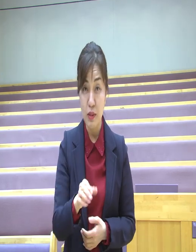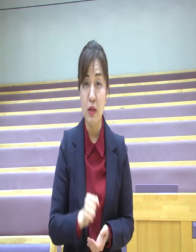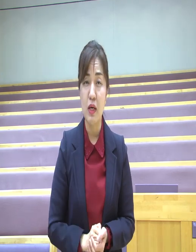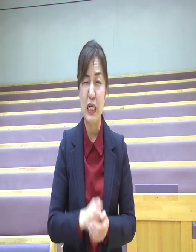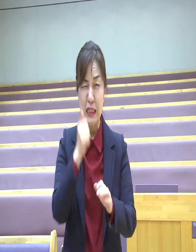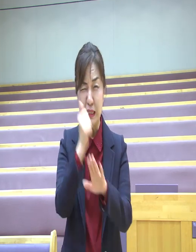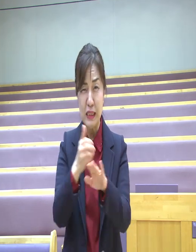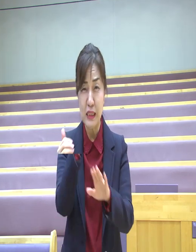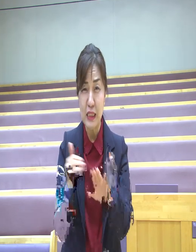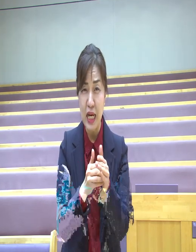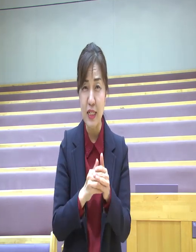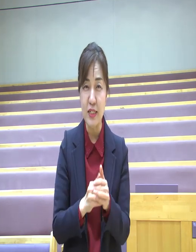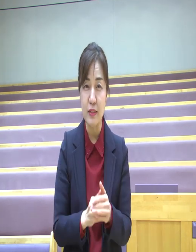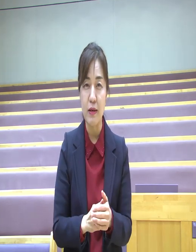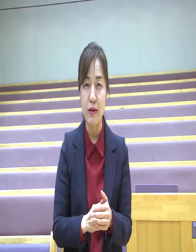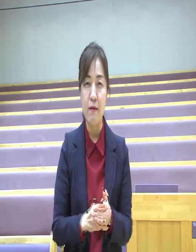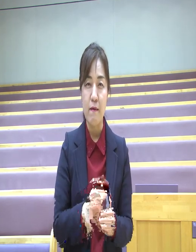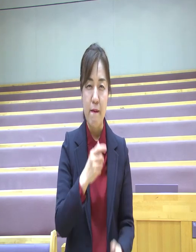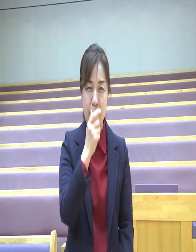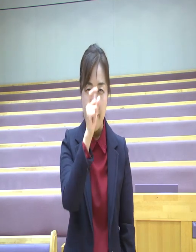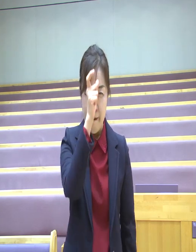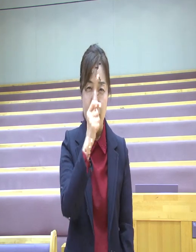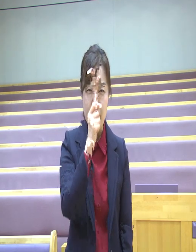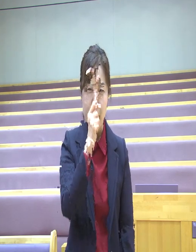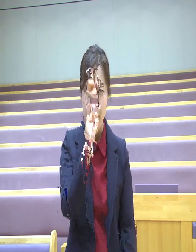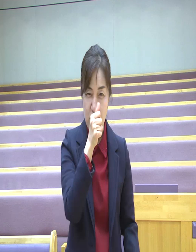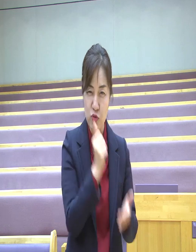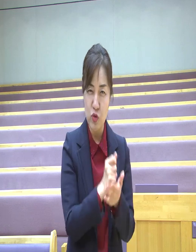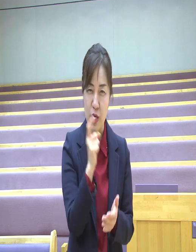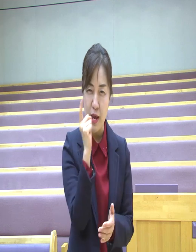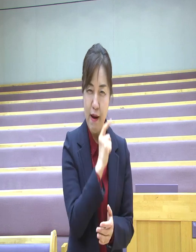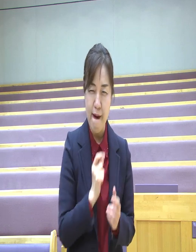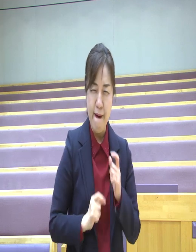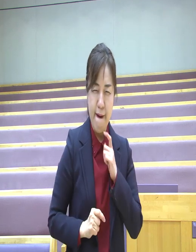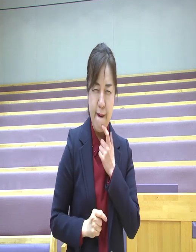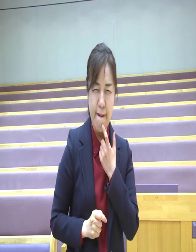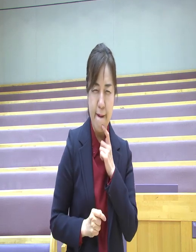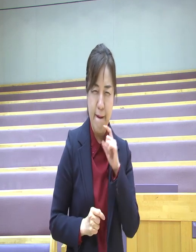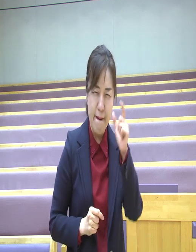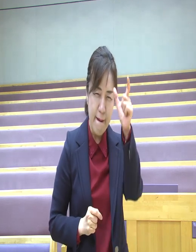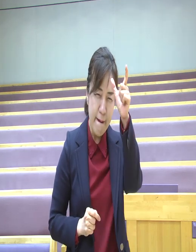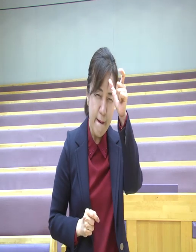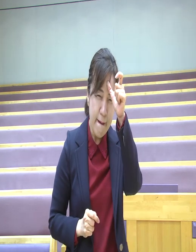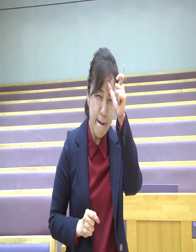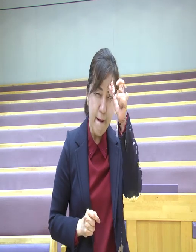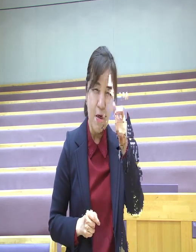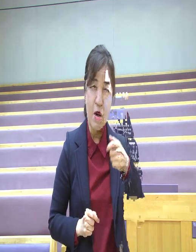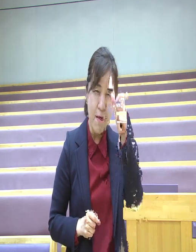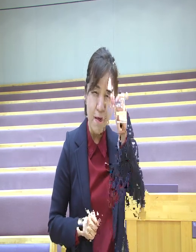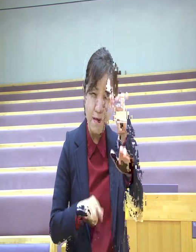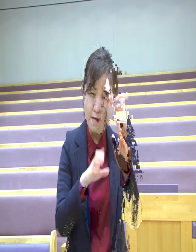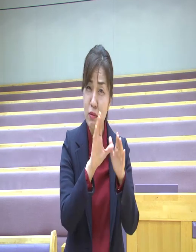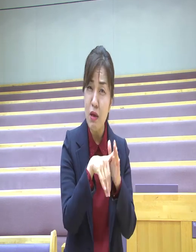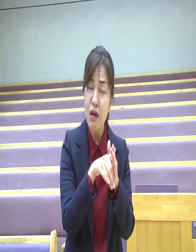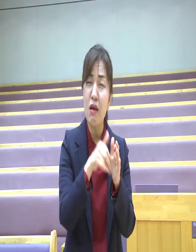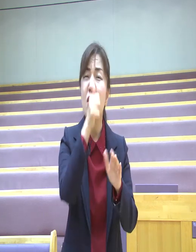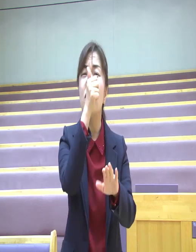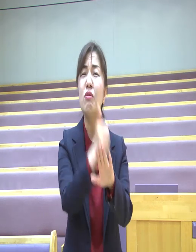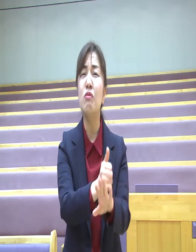그러나 끝까지 자신의 고집과 죄악의 길을 계속해서 고집해 그 길을 걸어갈